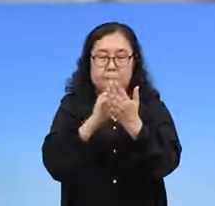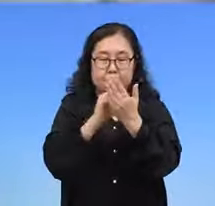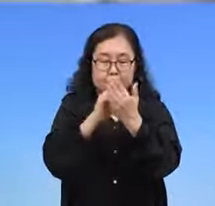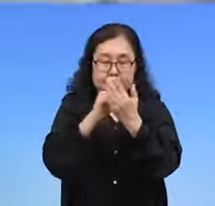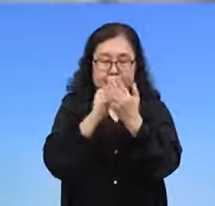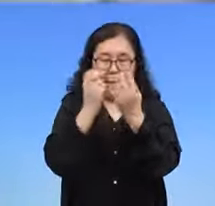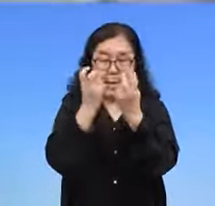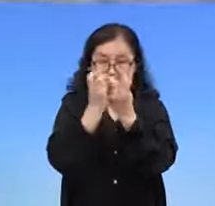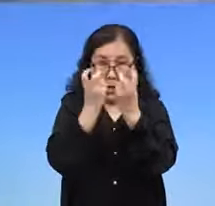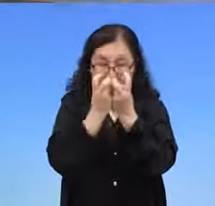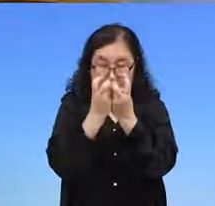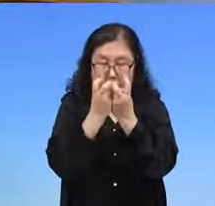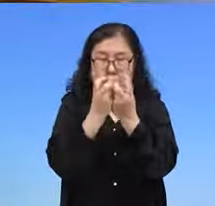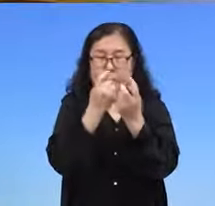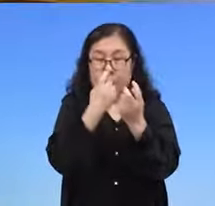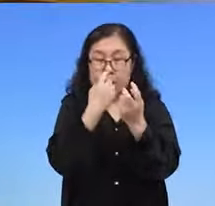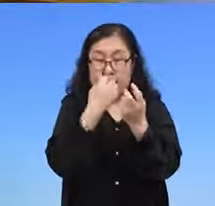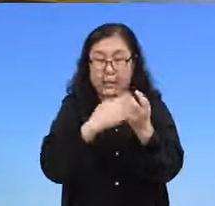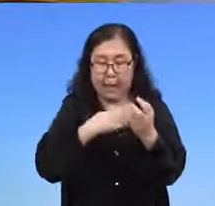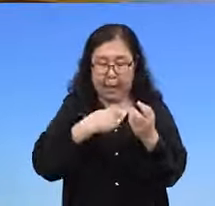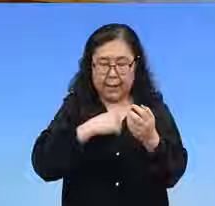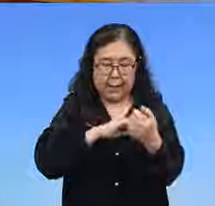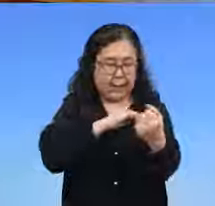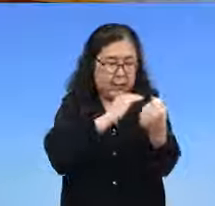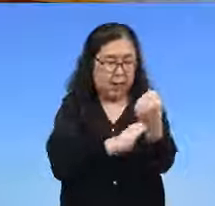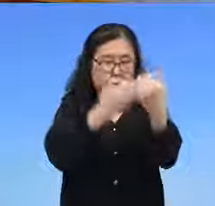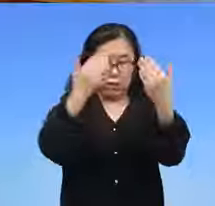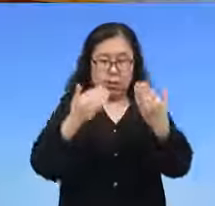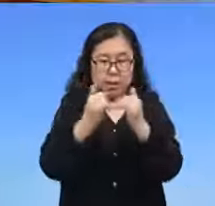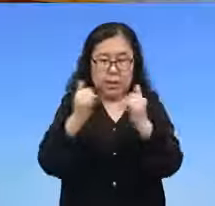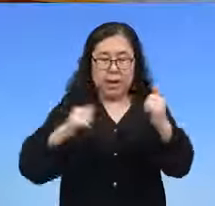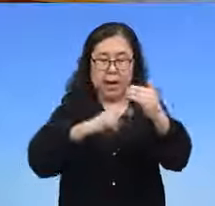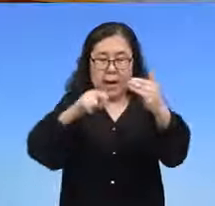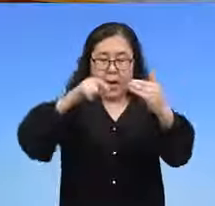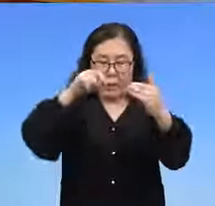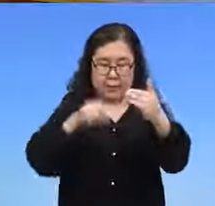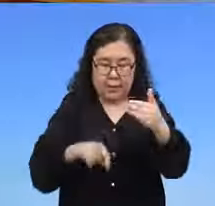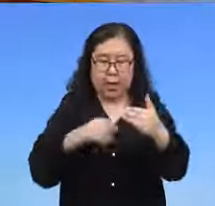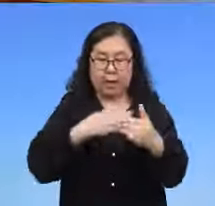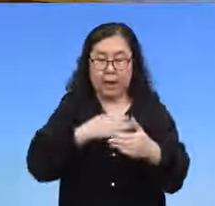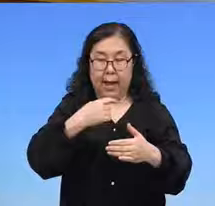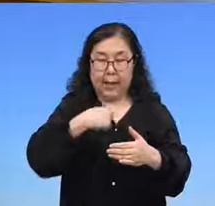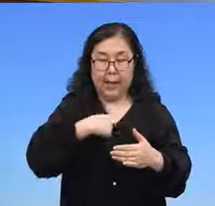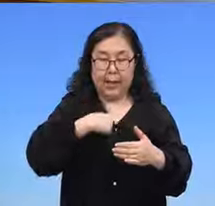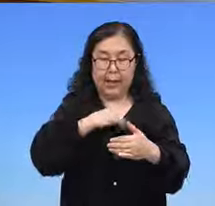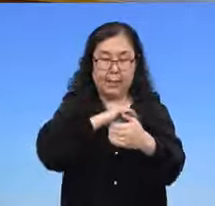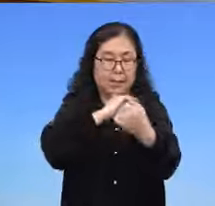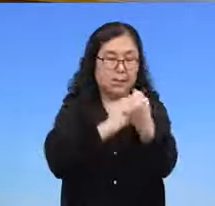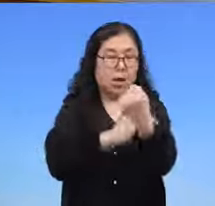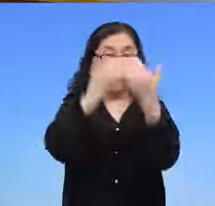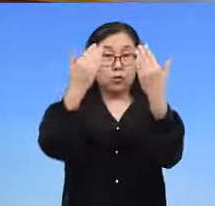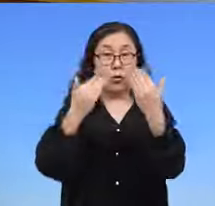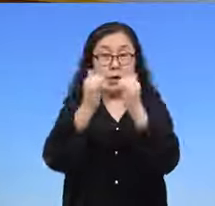비결을 배웠노라. 그리고 그 다음 13절에 내게 능력 주시는 자 안에서, 내게 능력 주시는 자 안에서